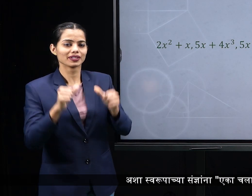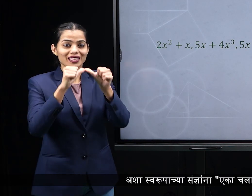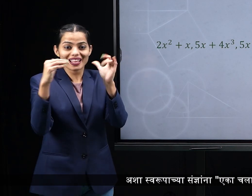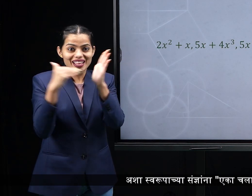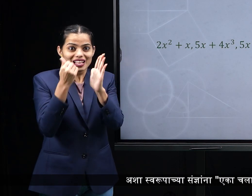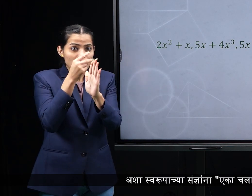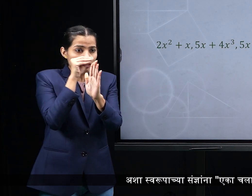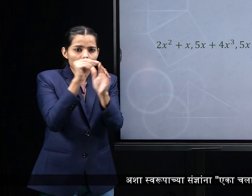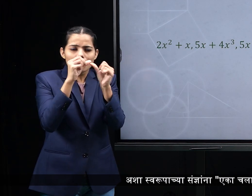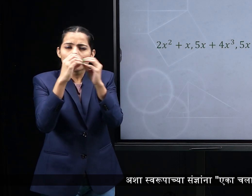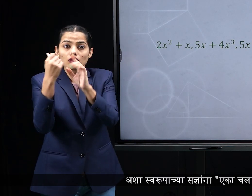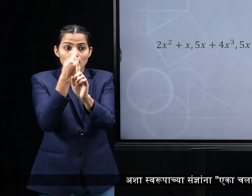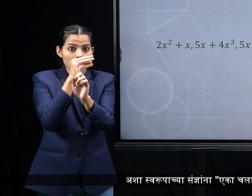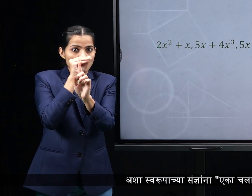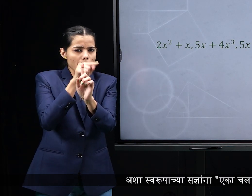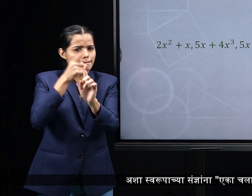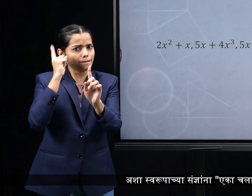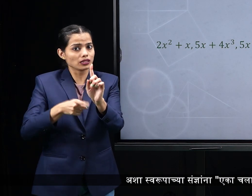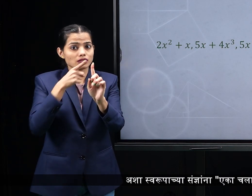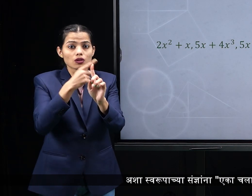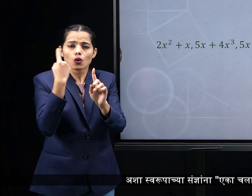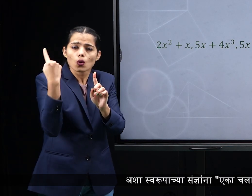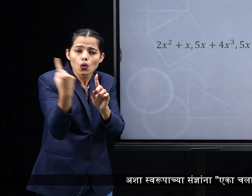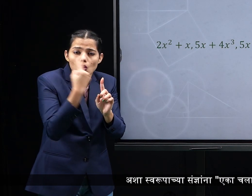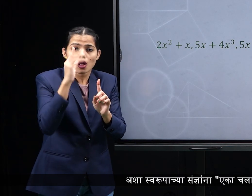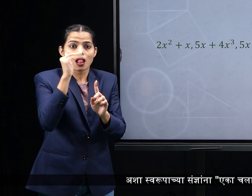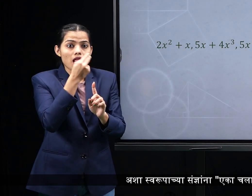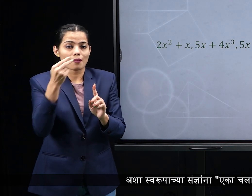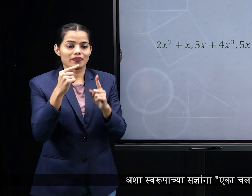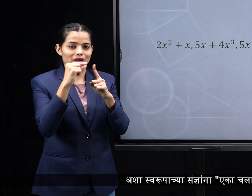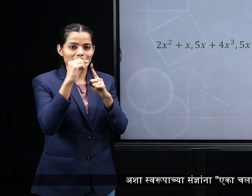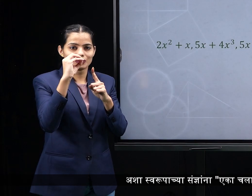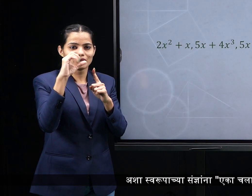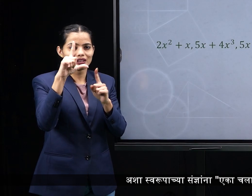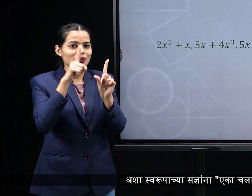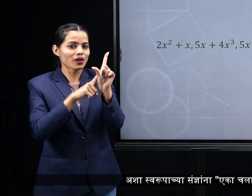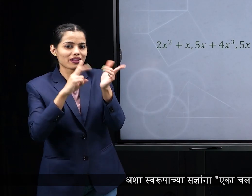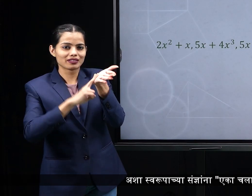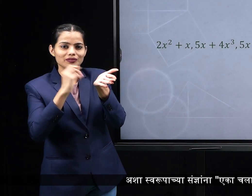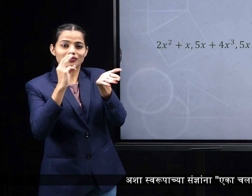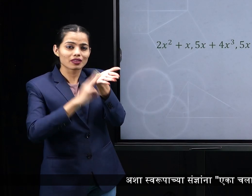अशा स्वरूपाची संख्यांना एक चलातील बहुपदी म्हणतात.